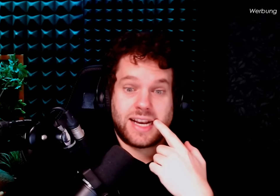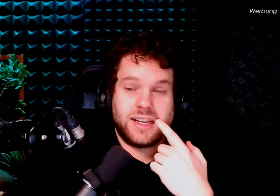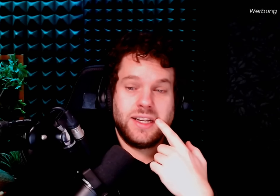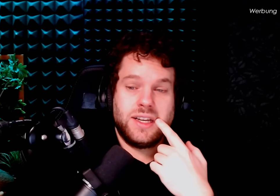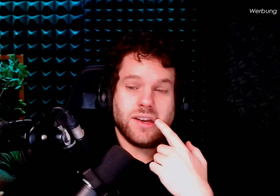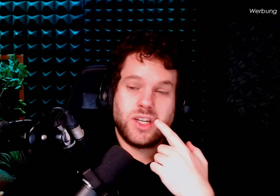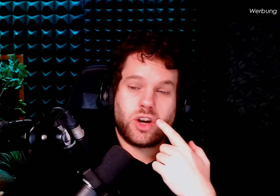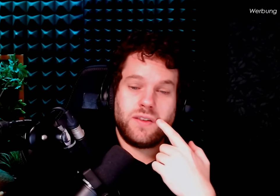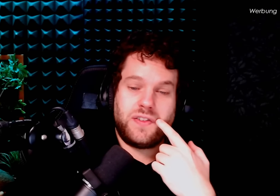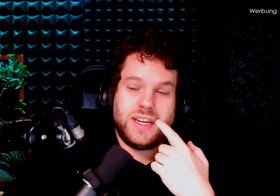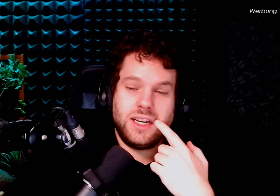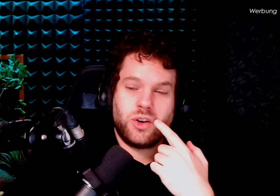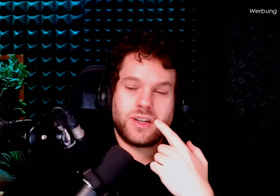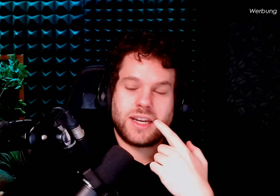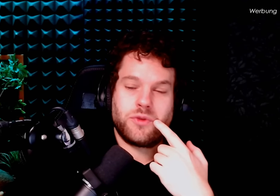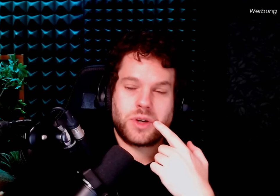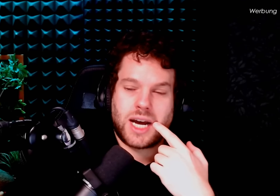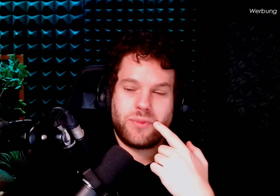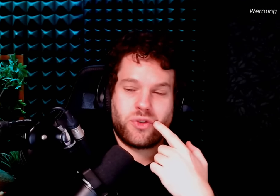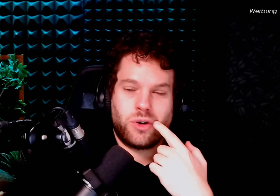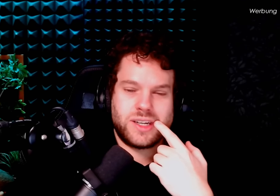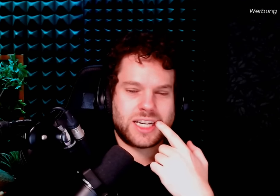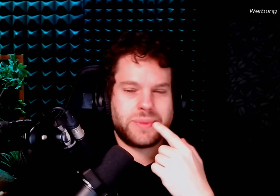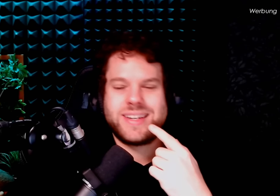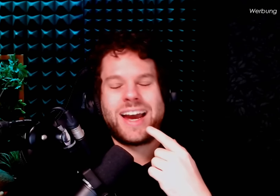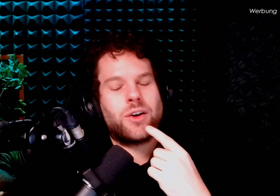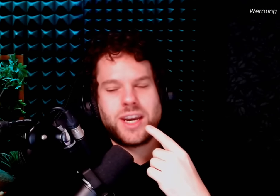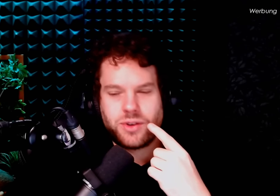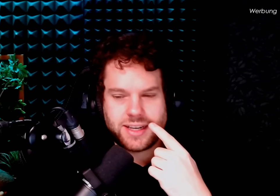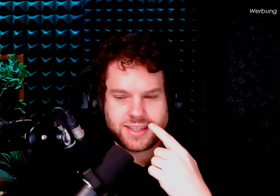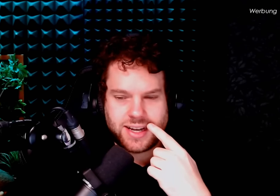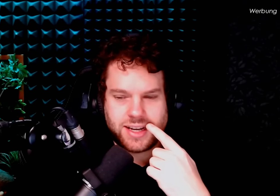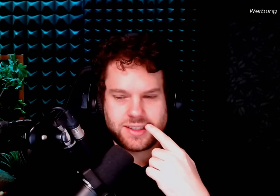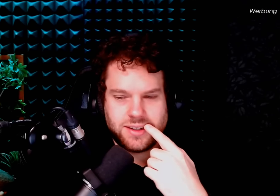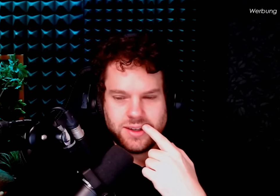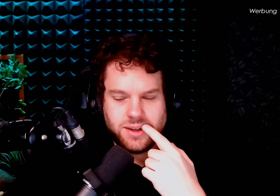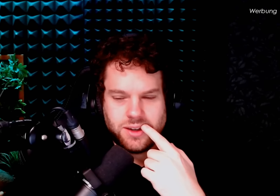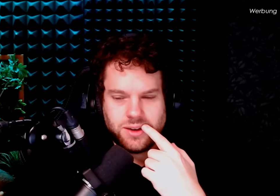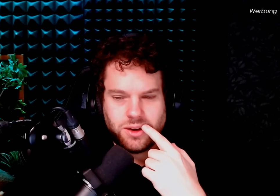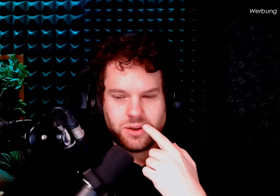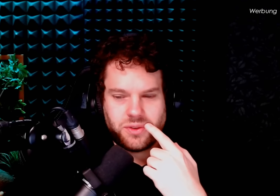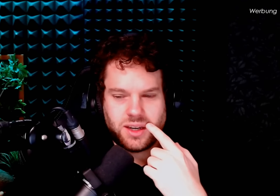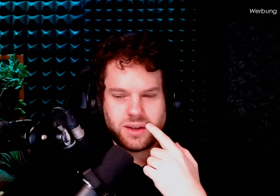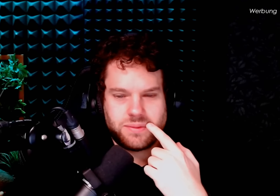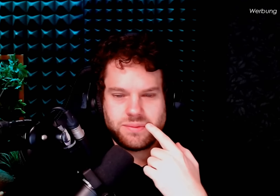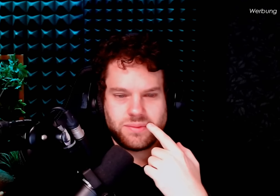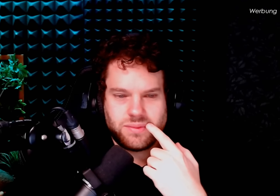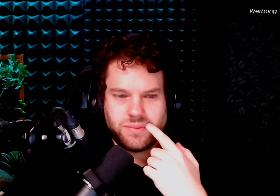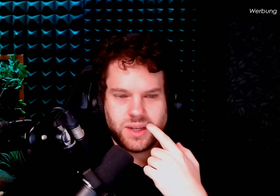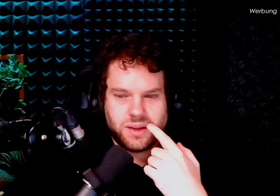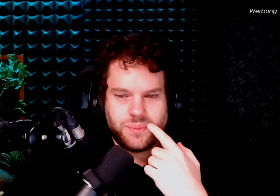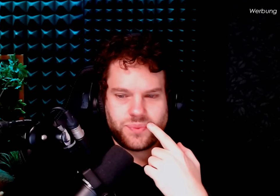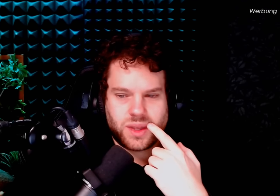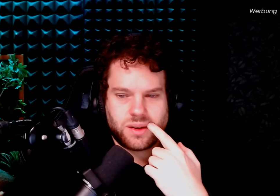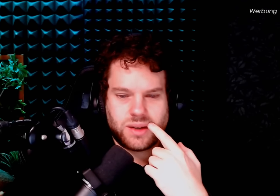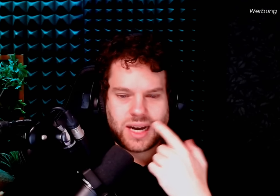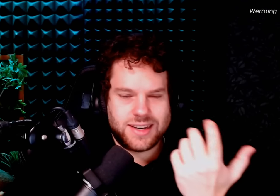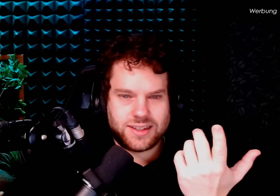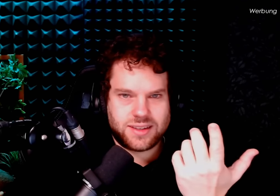geil, die können fliegen. Und dann kam ein Vogel und dachte man, ja, okay, du heißt dann halt irgendwie anders.